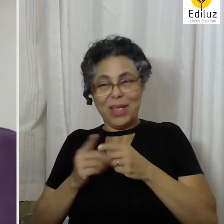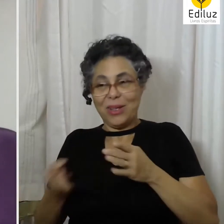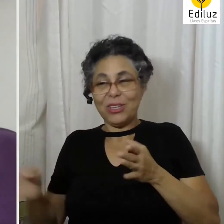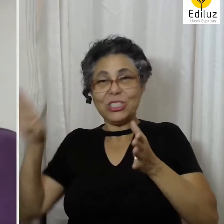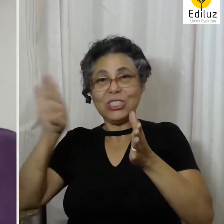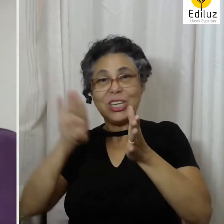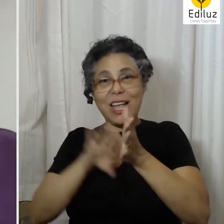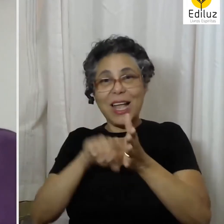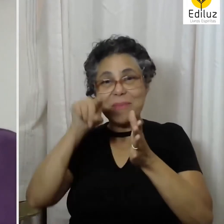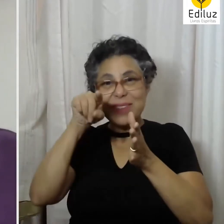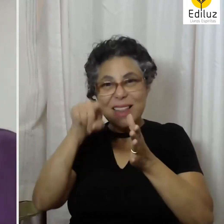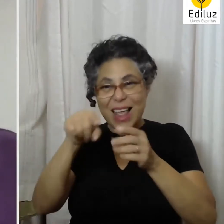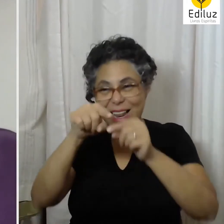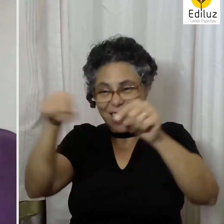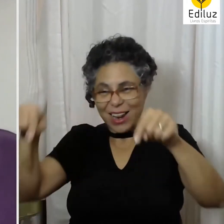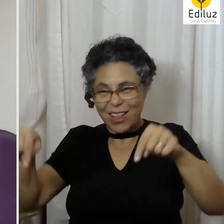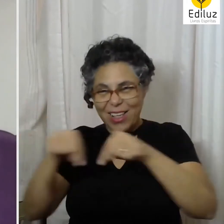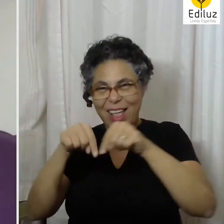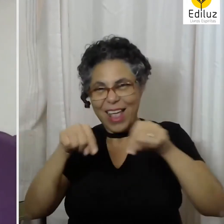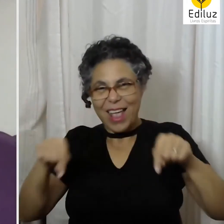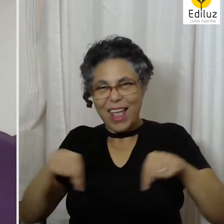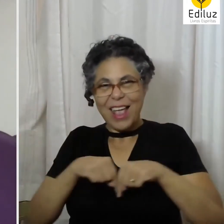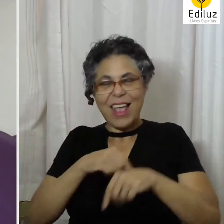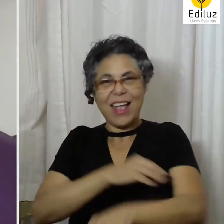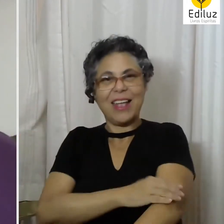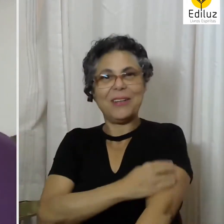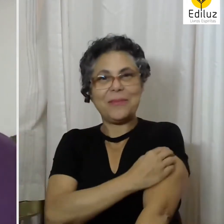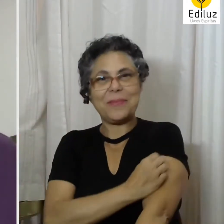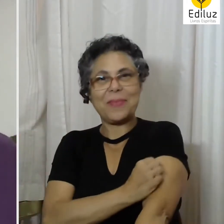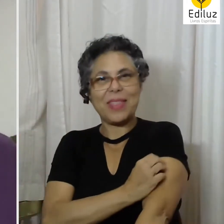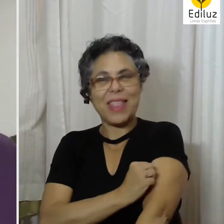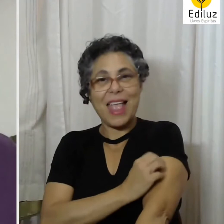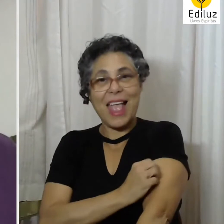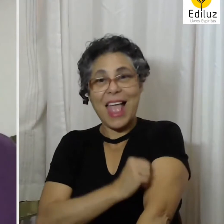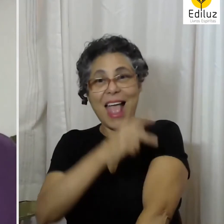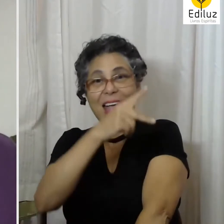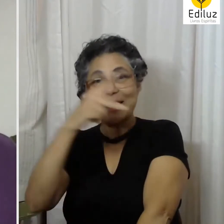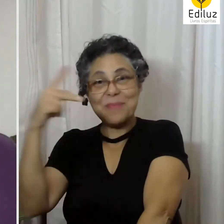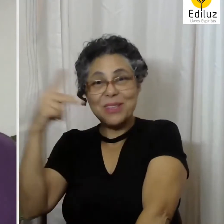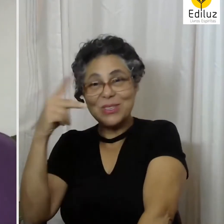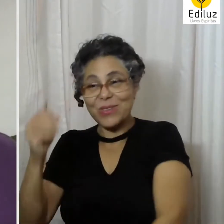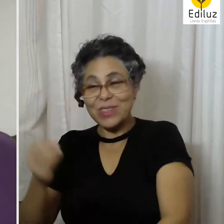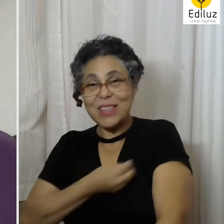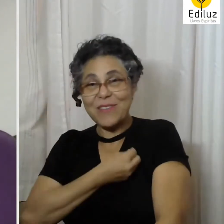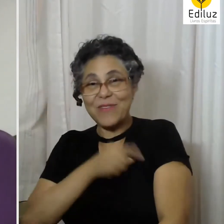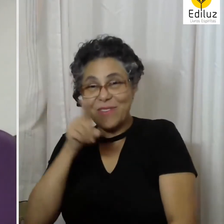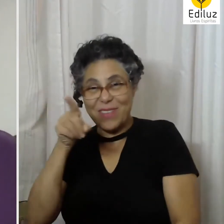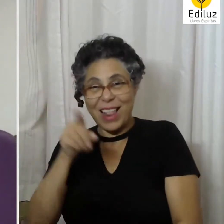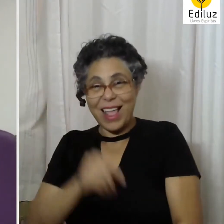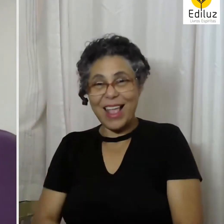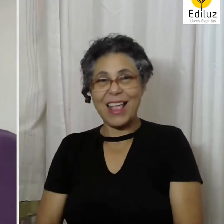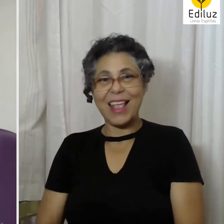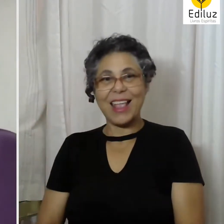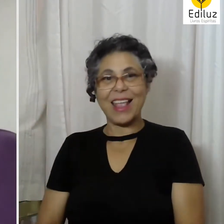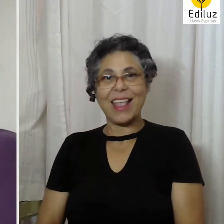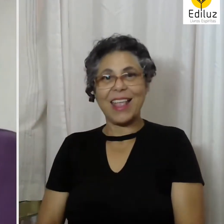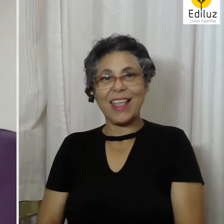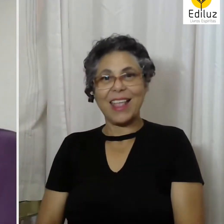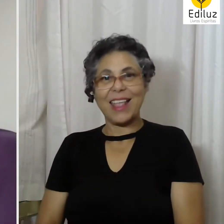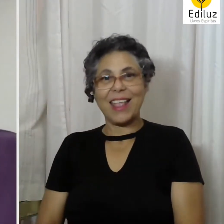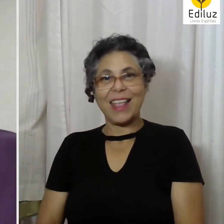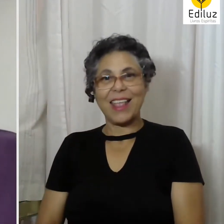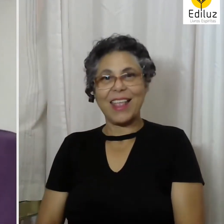chegamos nesses espaços, nesses ambientes, aquelas pessoas que vivem ali